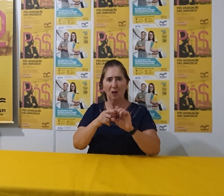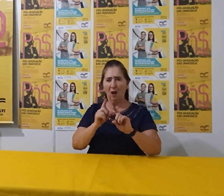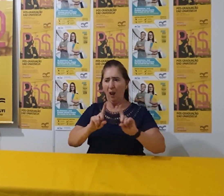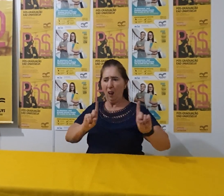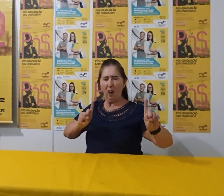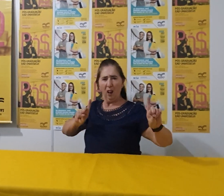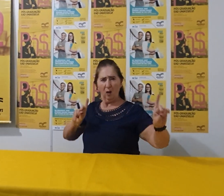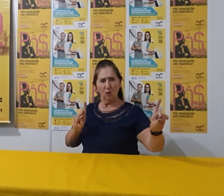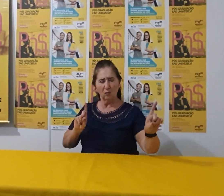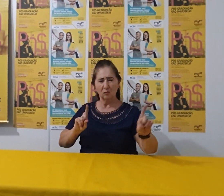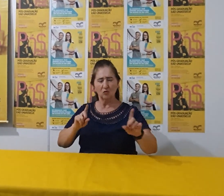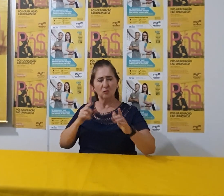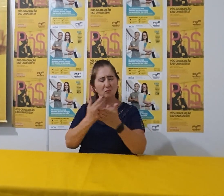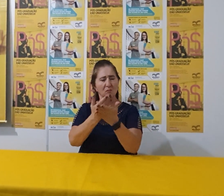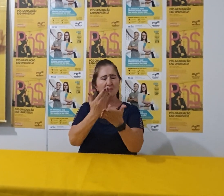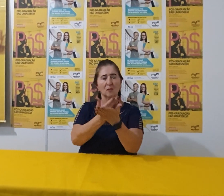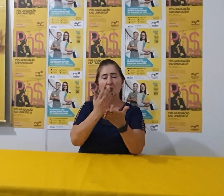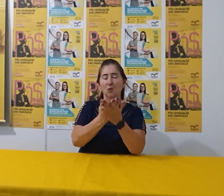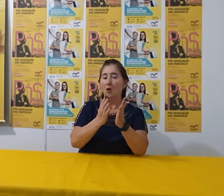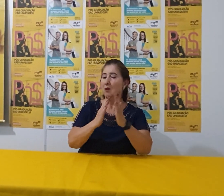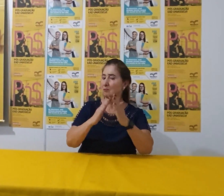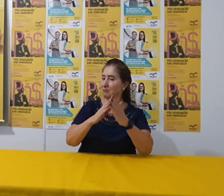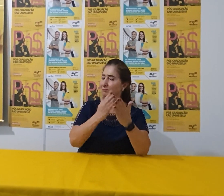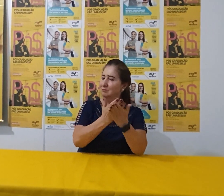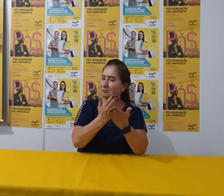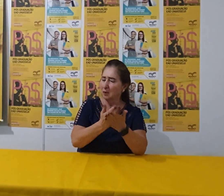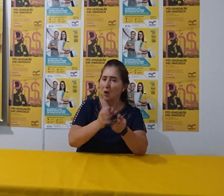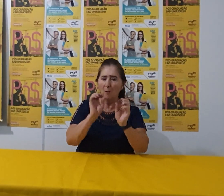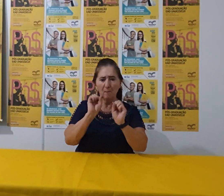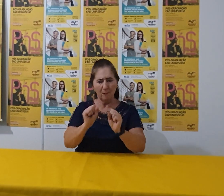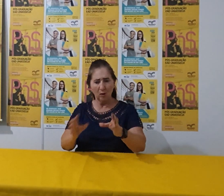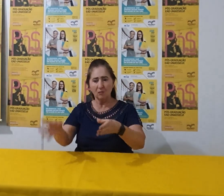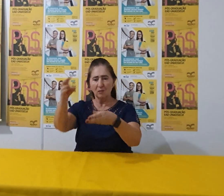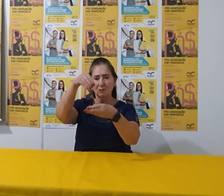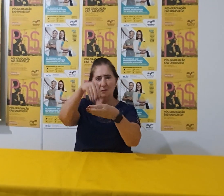escola tiveram a possibilidade de ter o acesso à educação básica.